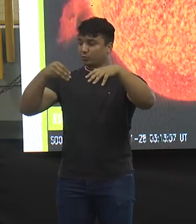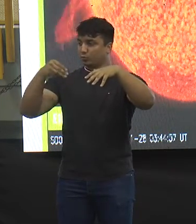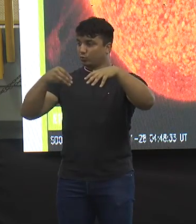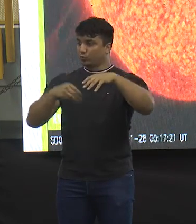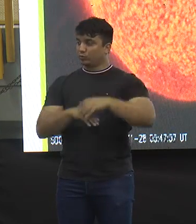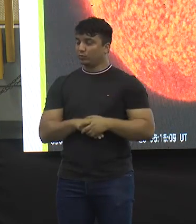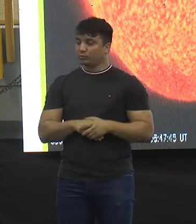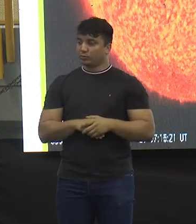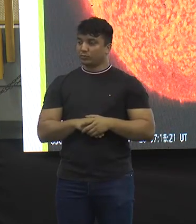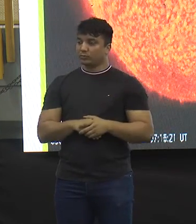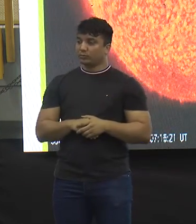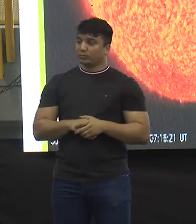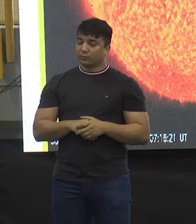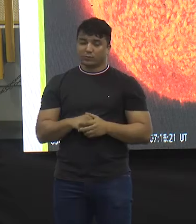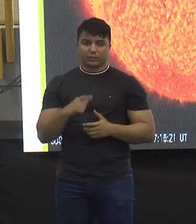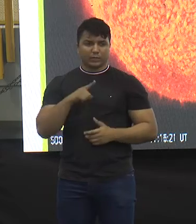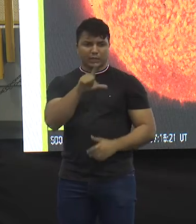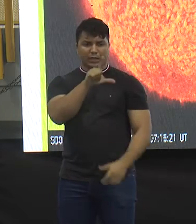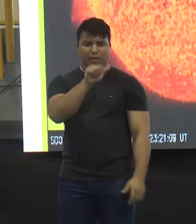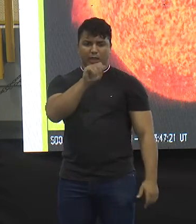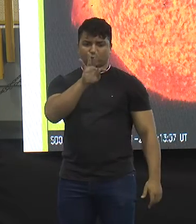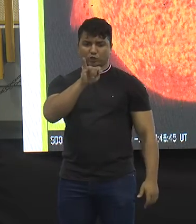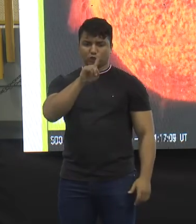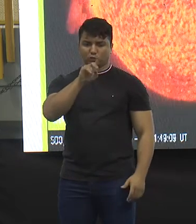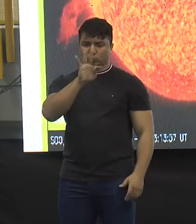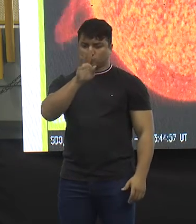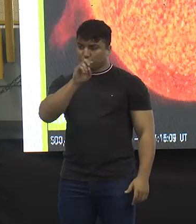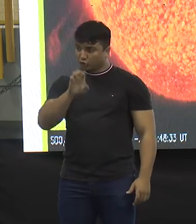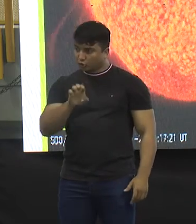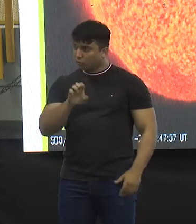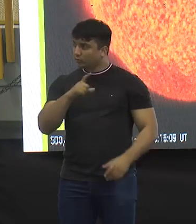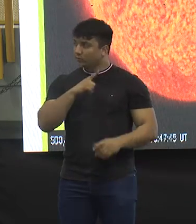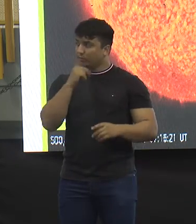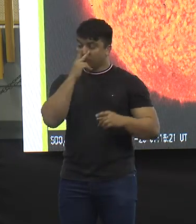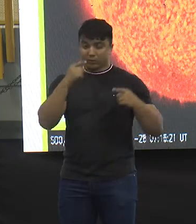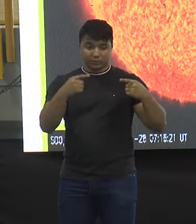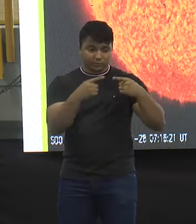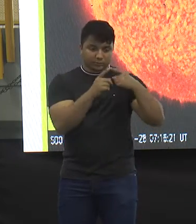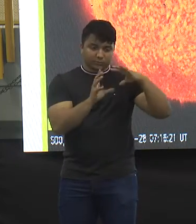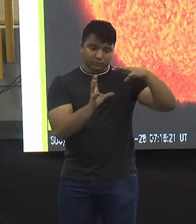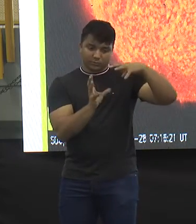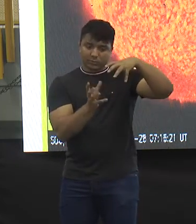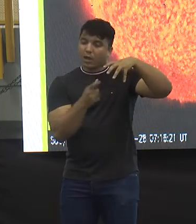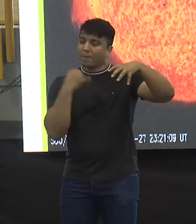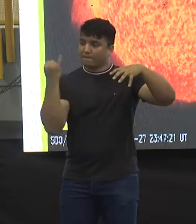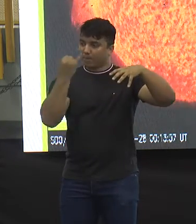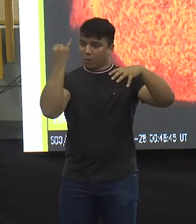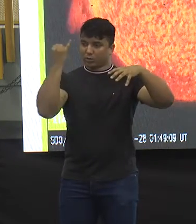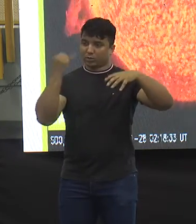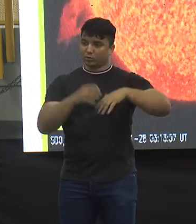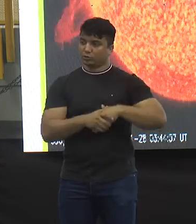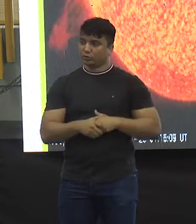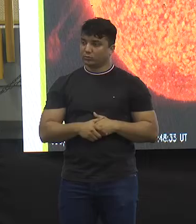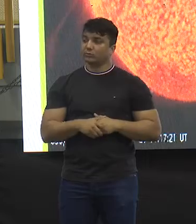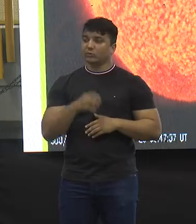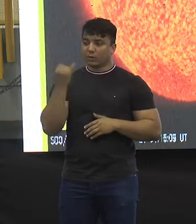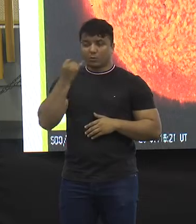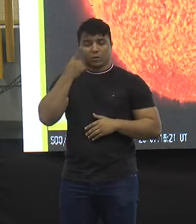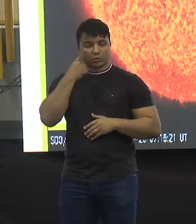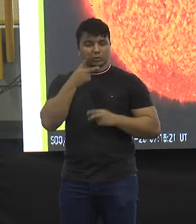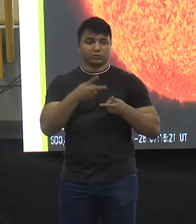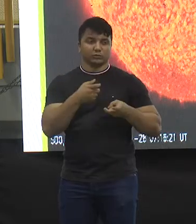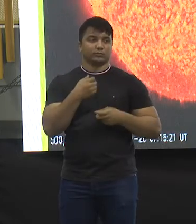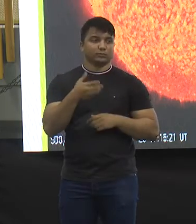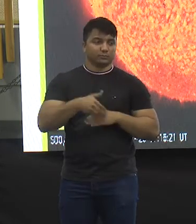Essa latitude, professor, latitude, essa distância em graus em relação ao Equador, ela é importante. A gente vai precisar dela